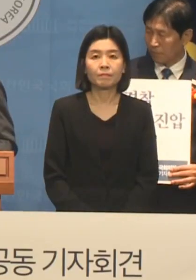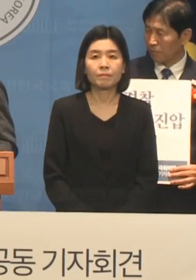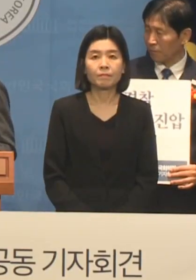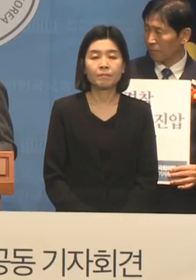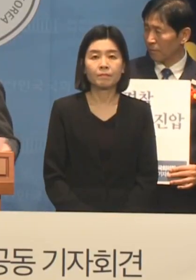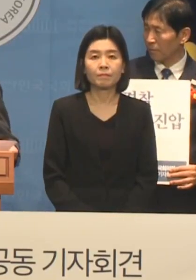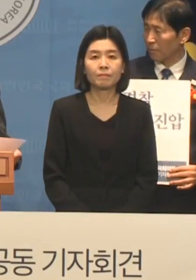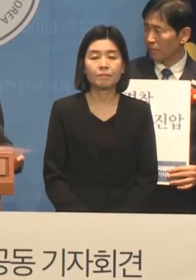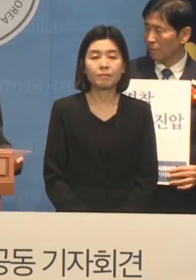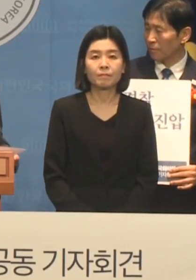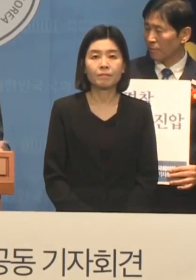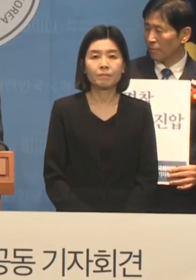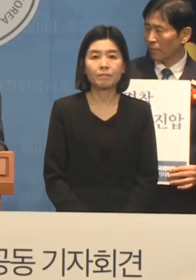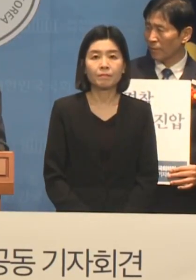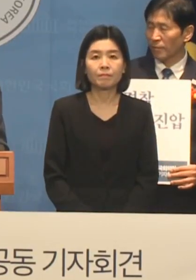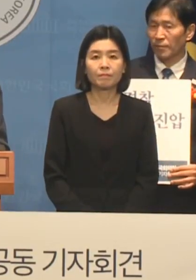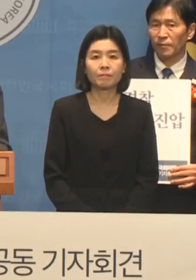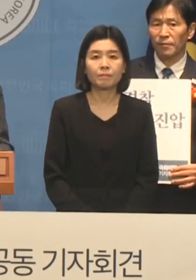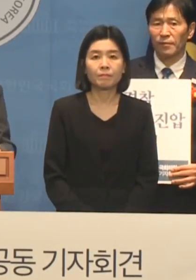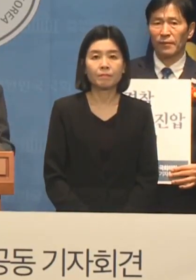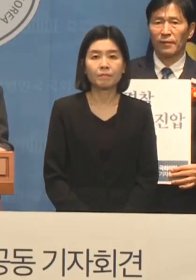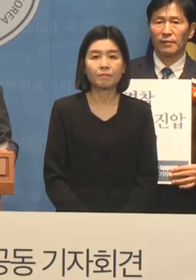예. 됐습니까? 예.